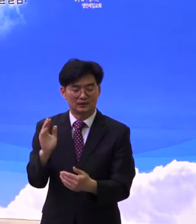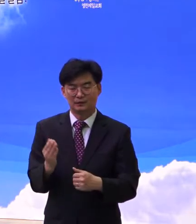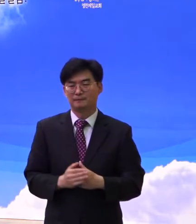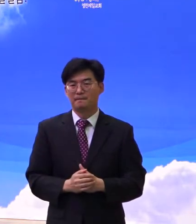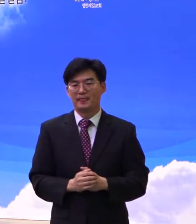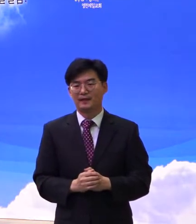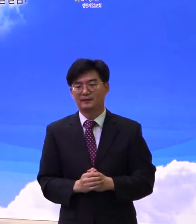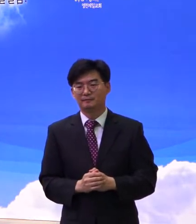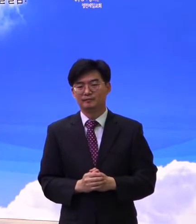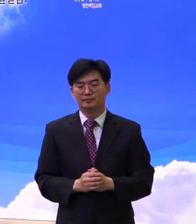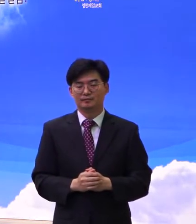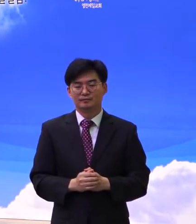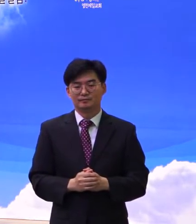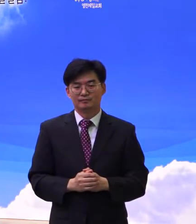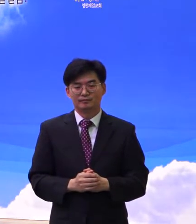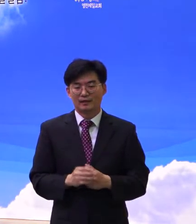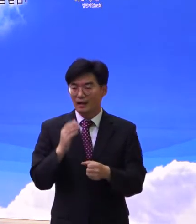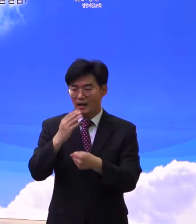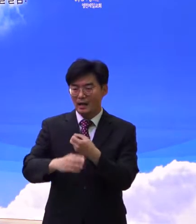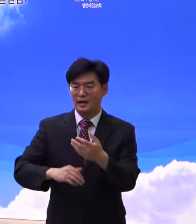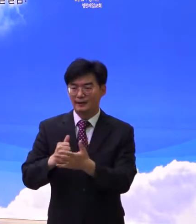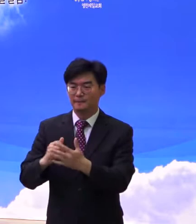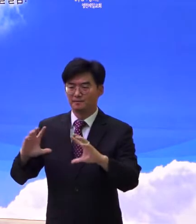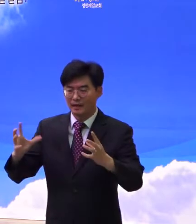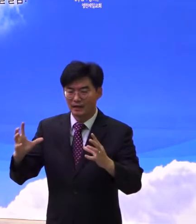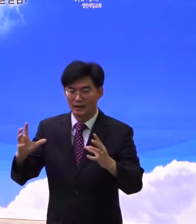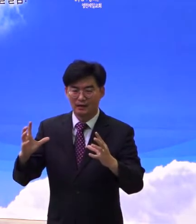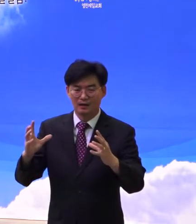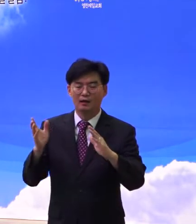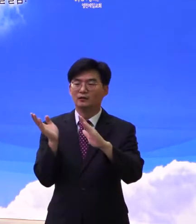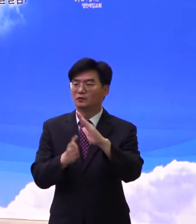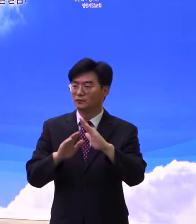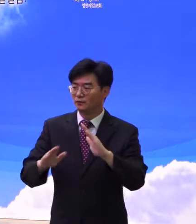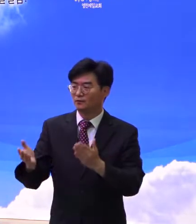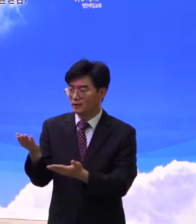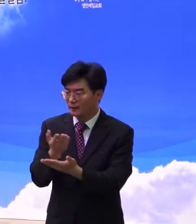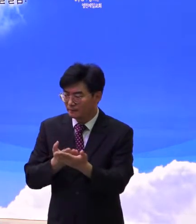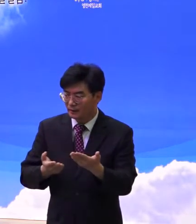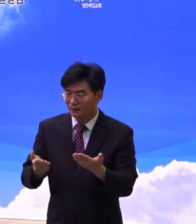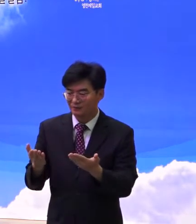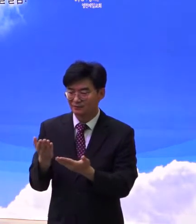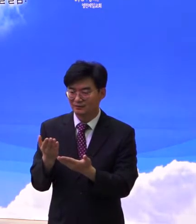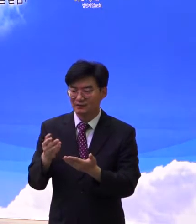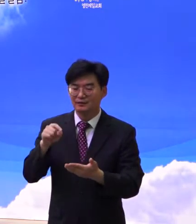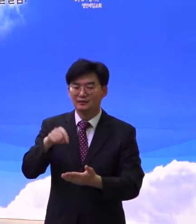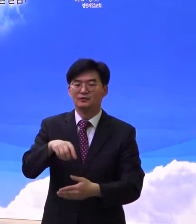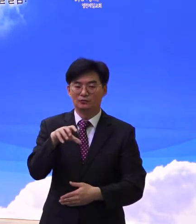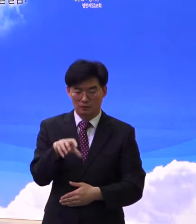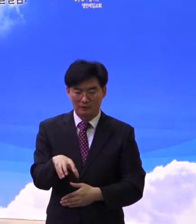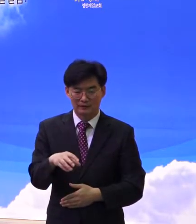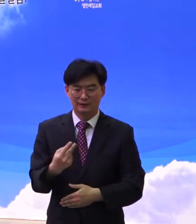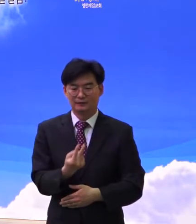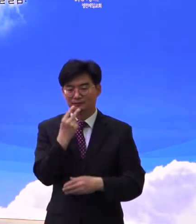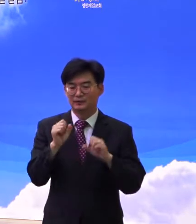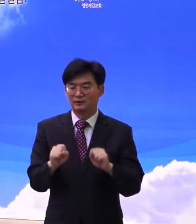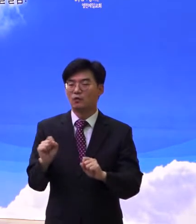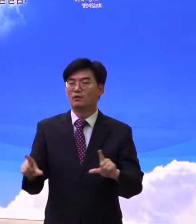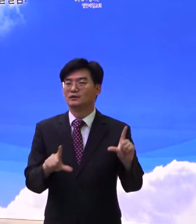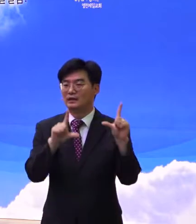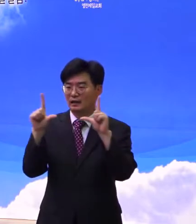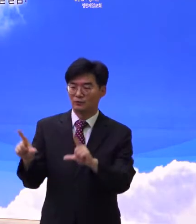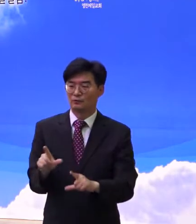이전처럼 이제는 세상 가치관이 아니라 하나님 나라 가치관, 성경적인 가치관을 붙들고 이 땅을 살고 있습니다. 이것이 하나님께서